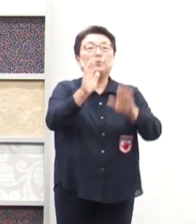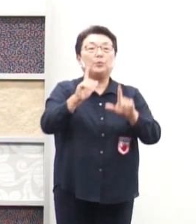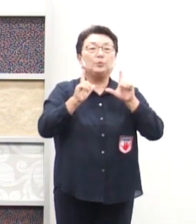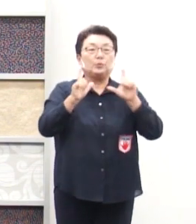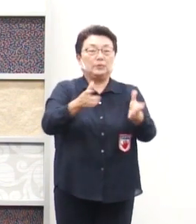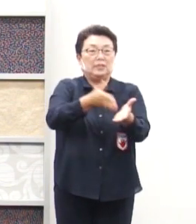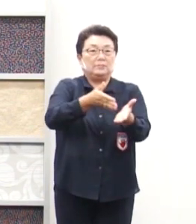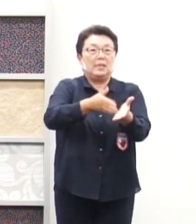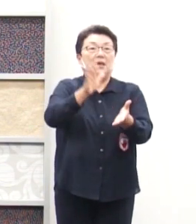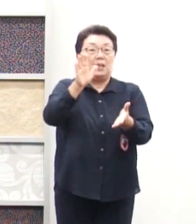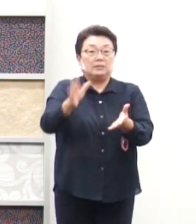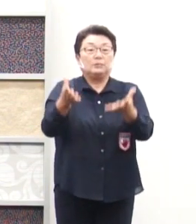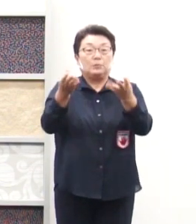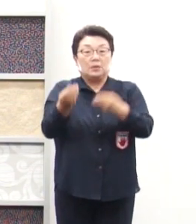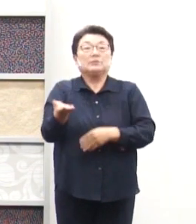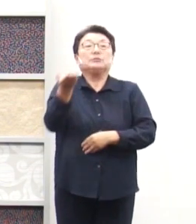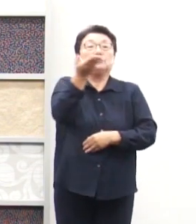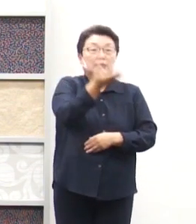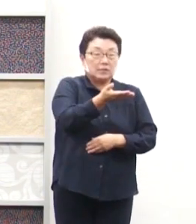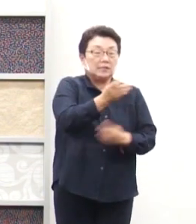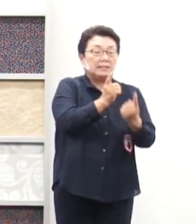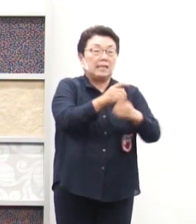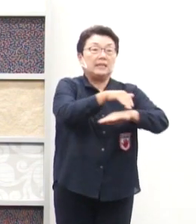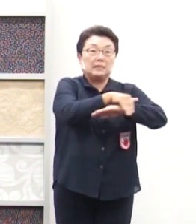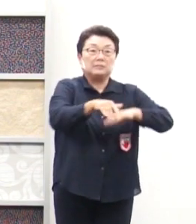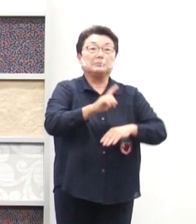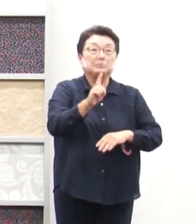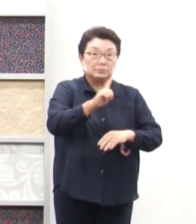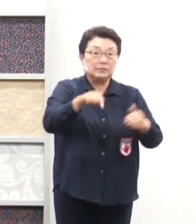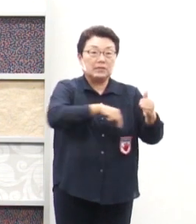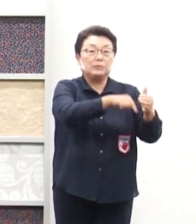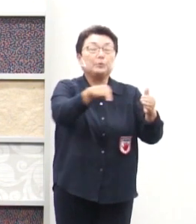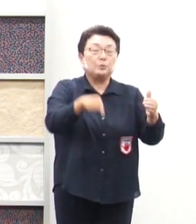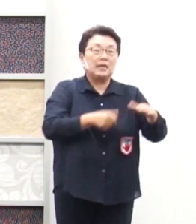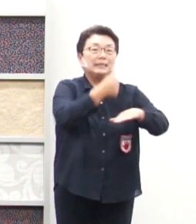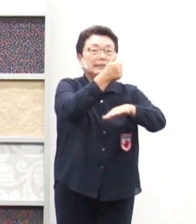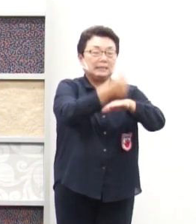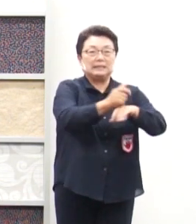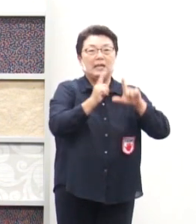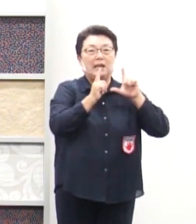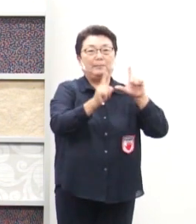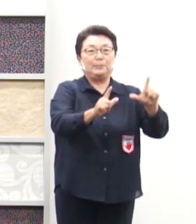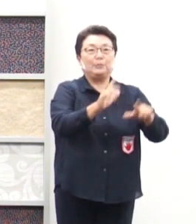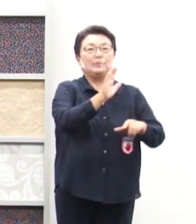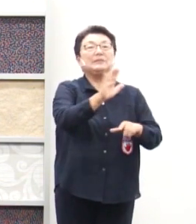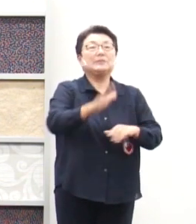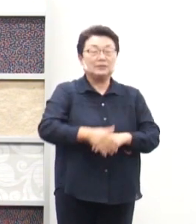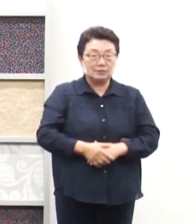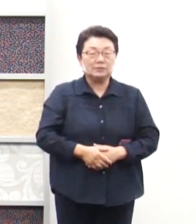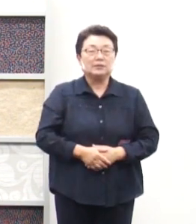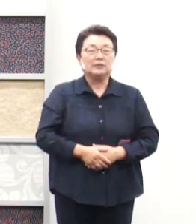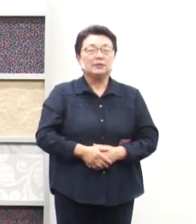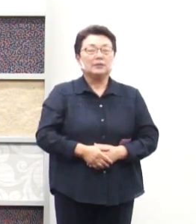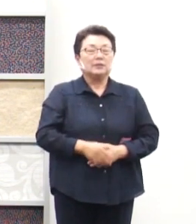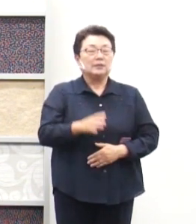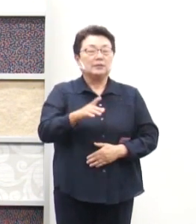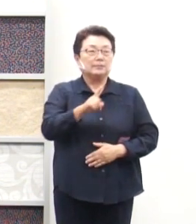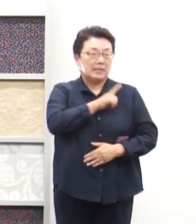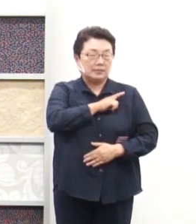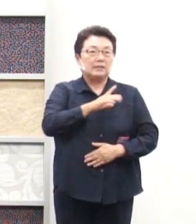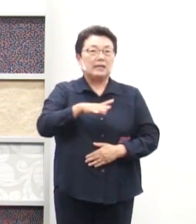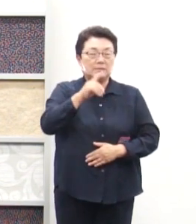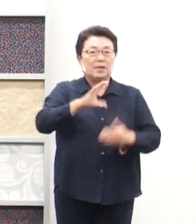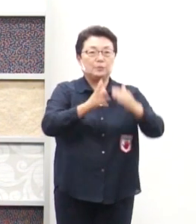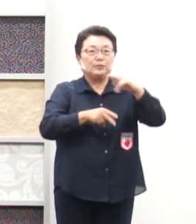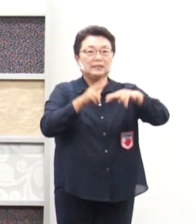して、その後、対策につきまして知事の方から発表をさせていただきたいと思います。それでは初めに藤井総